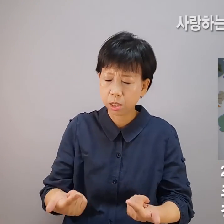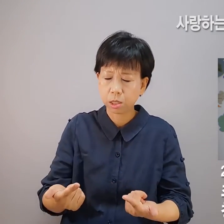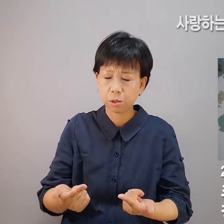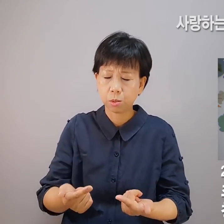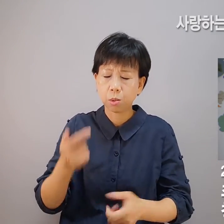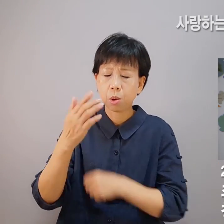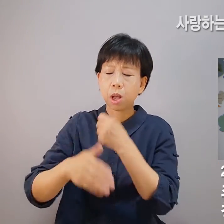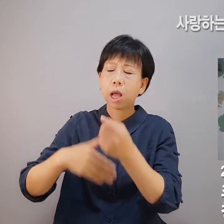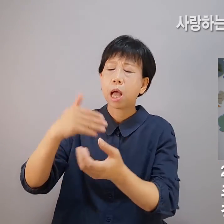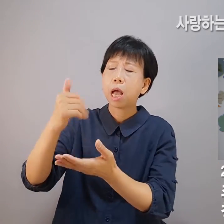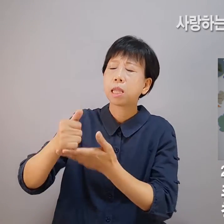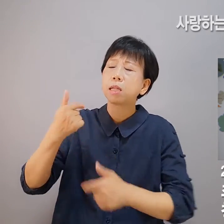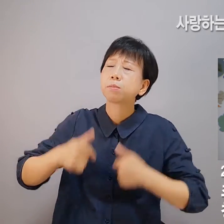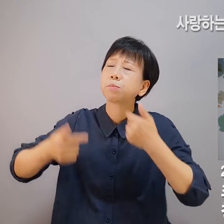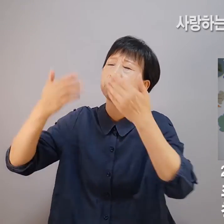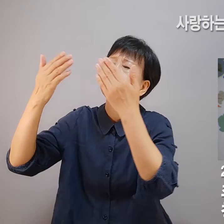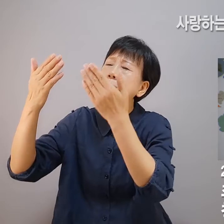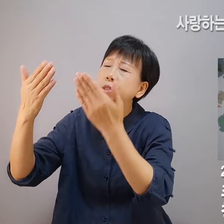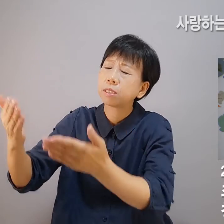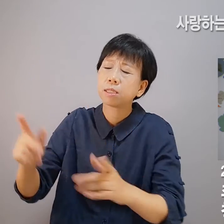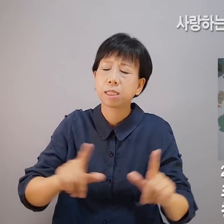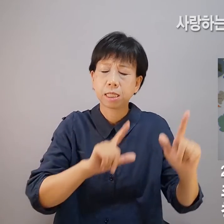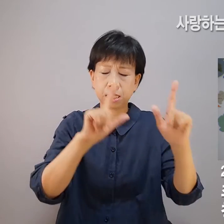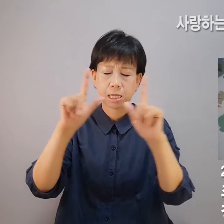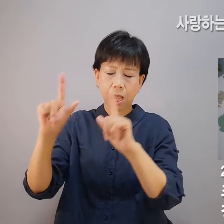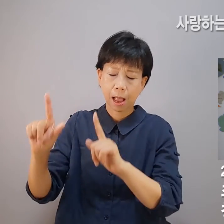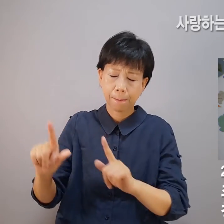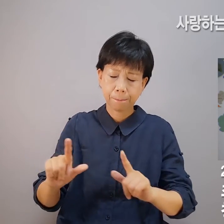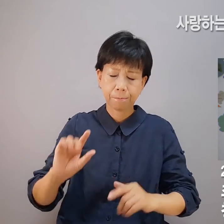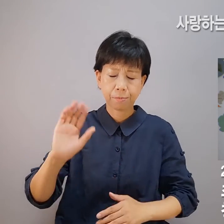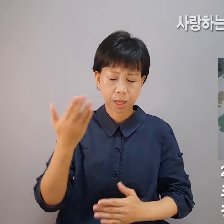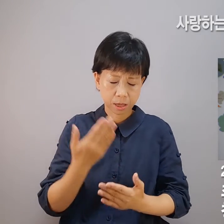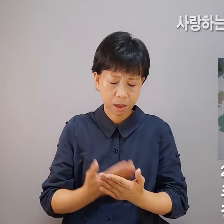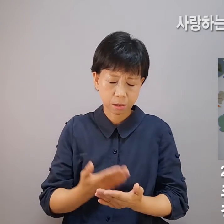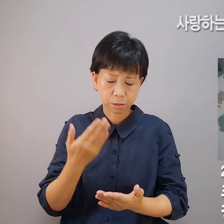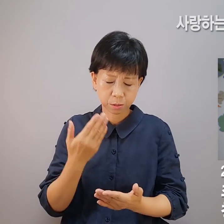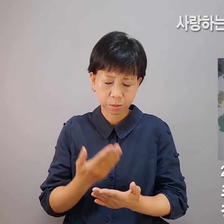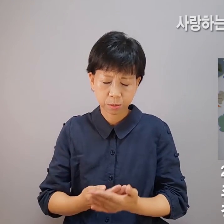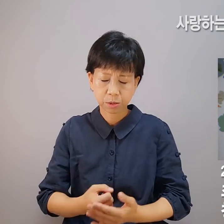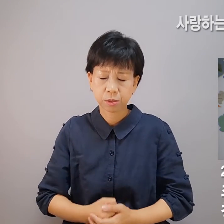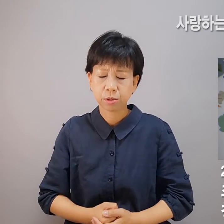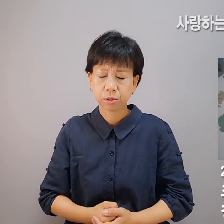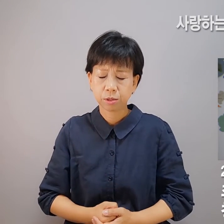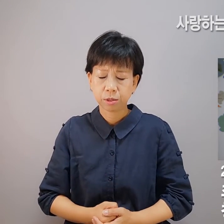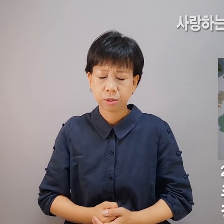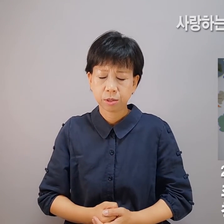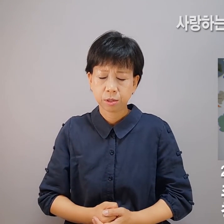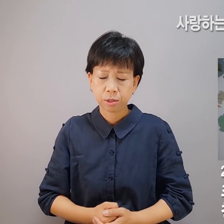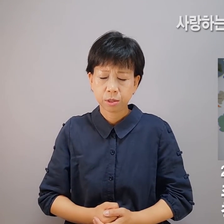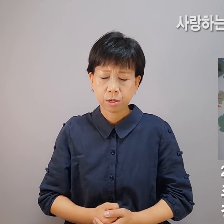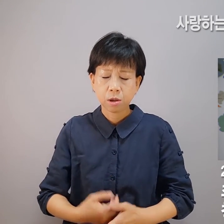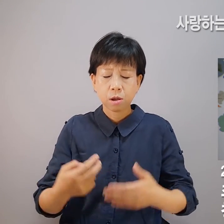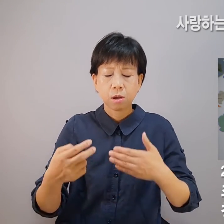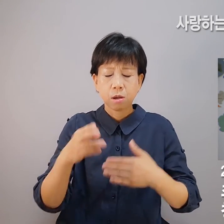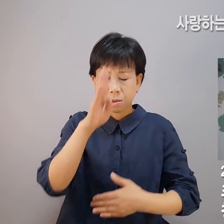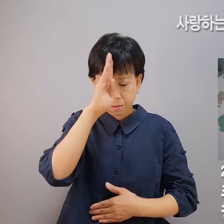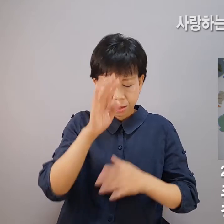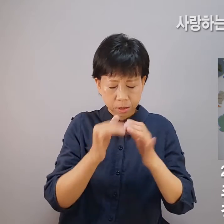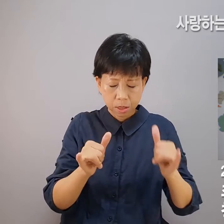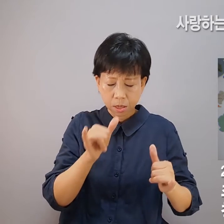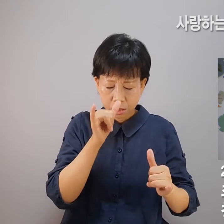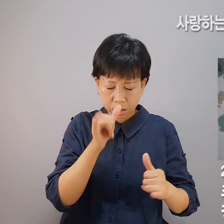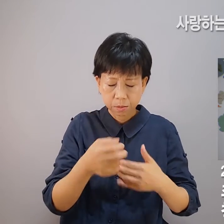아니고 하나님을 기쁘시게 할 수 있는 삶이 될 수 있는 우리들 되게 하여 주시옵소서. 편찮으신